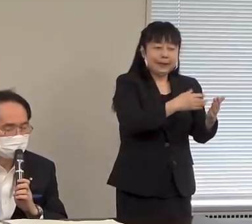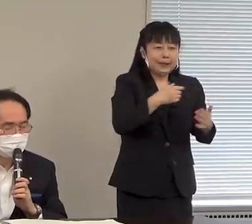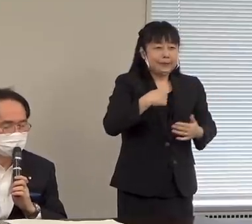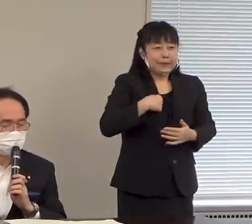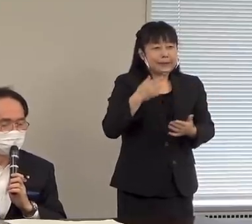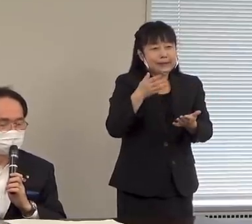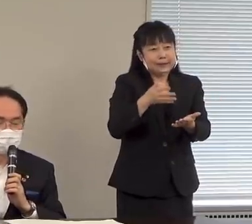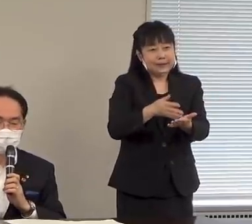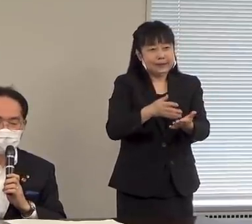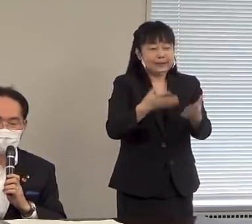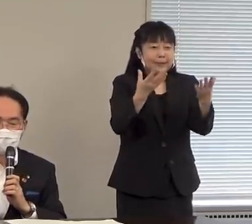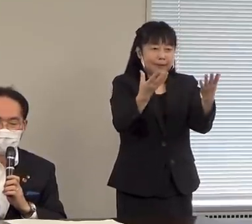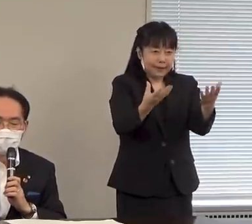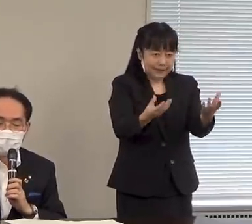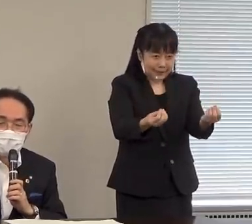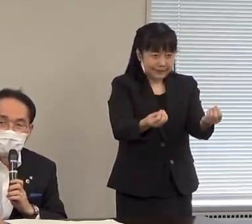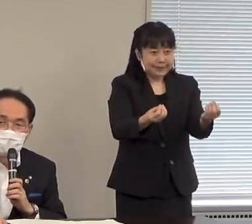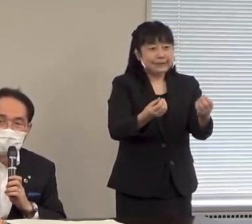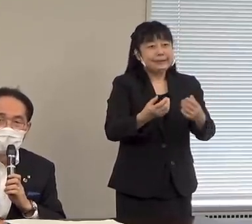を終わります。